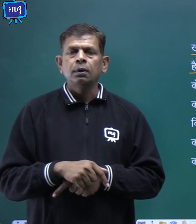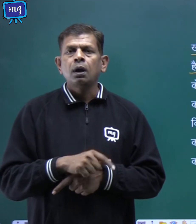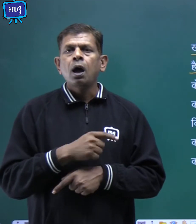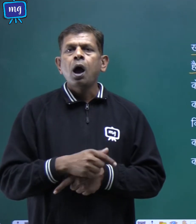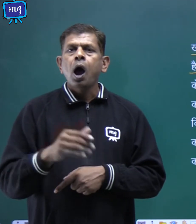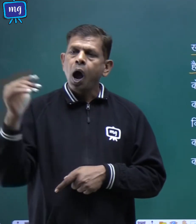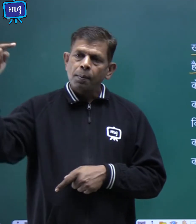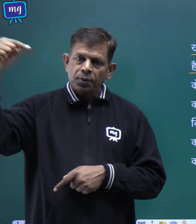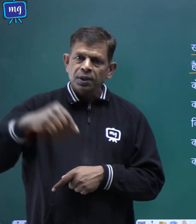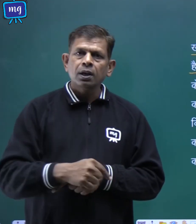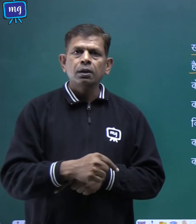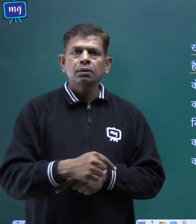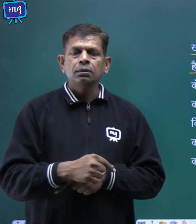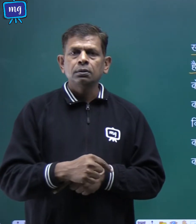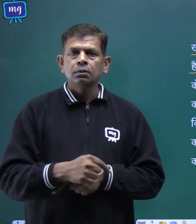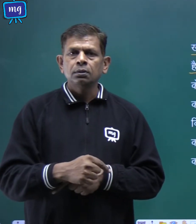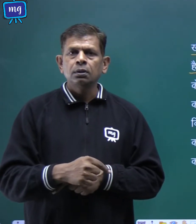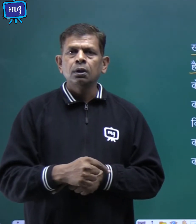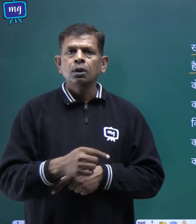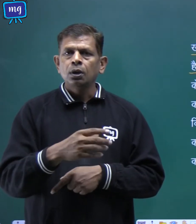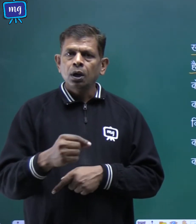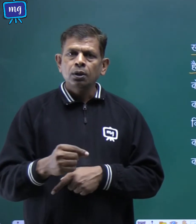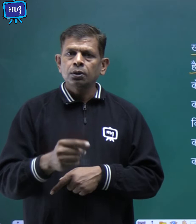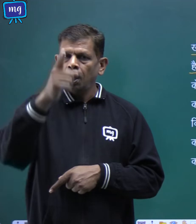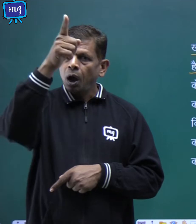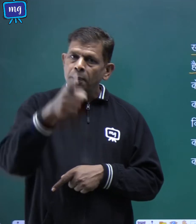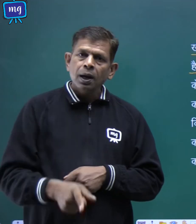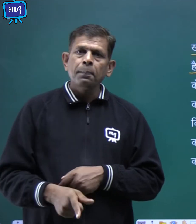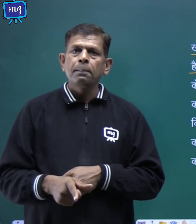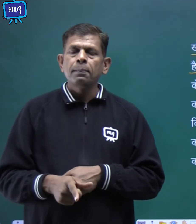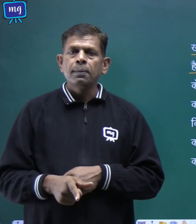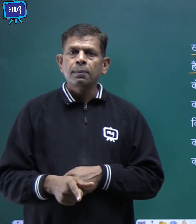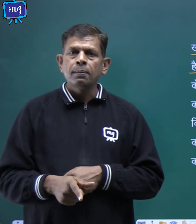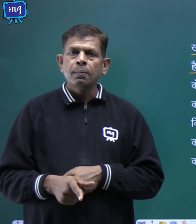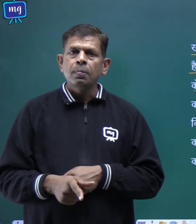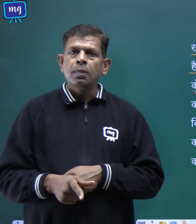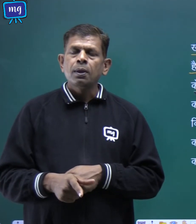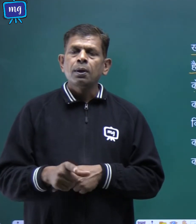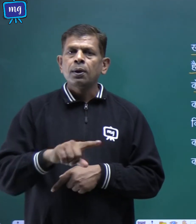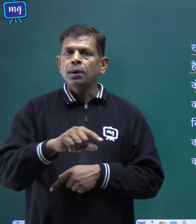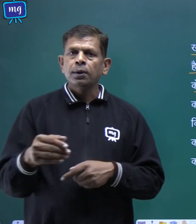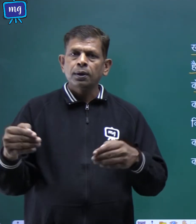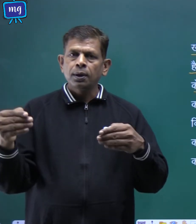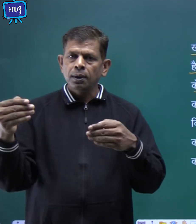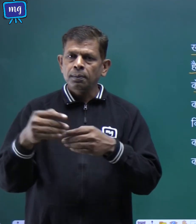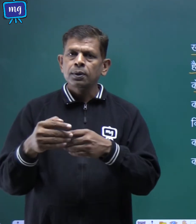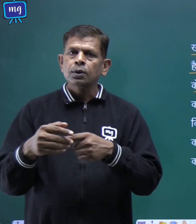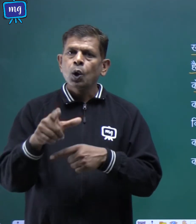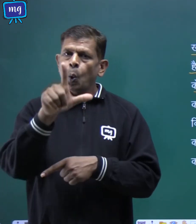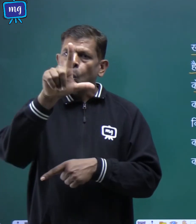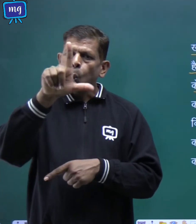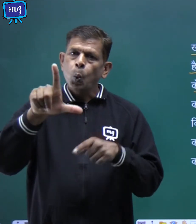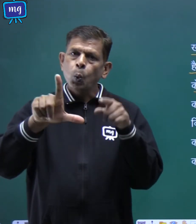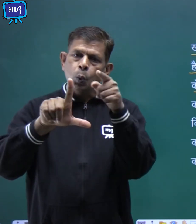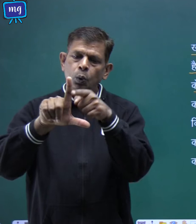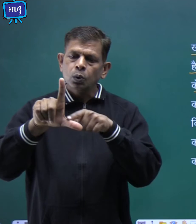आपतित किरण तथा अभिलंब के बीच के कोण को